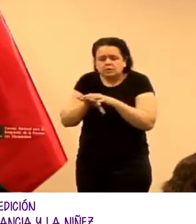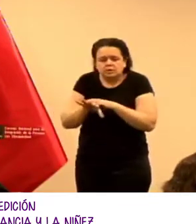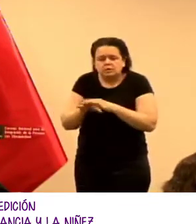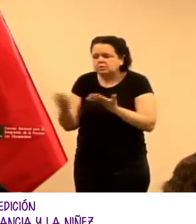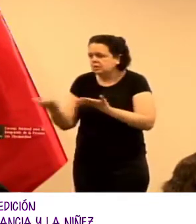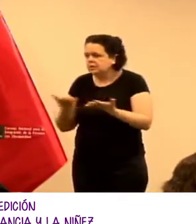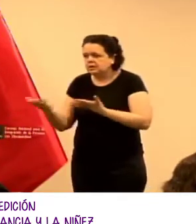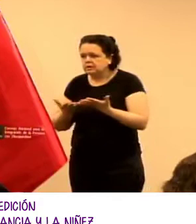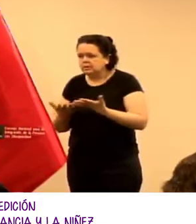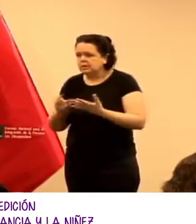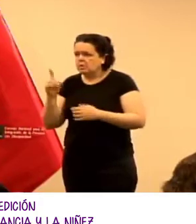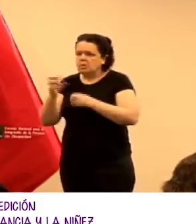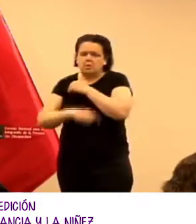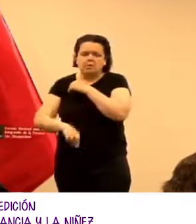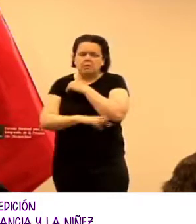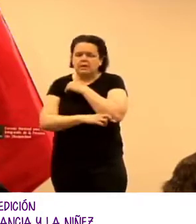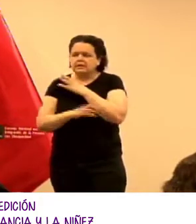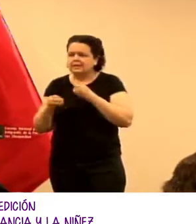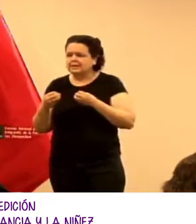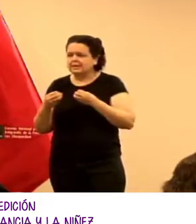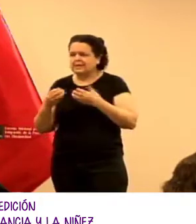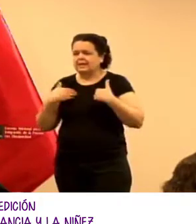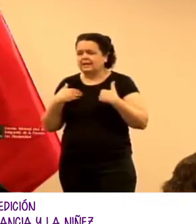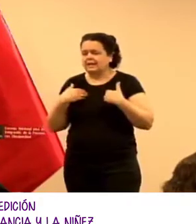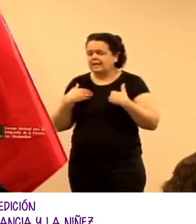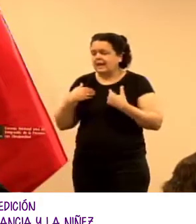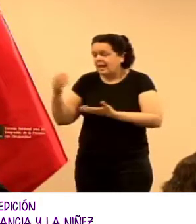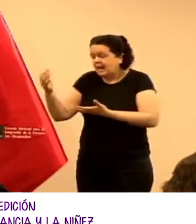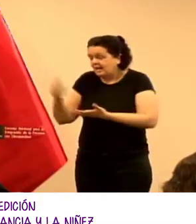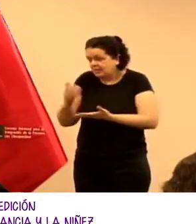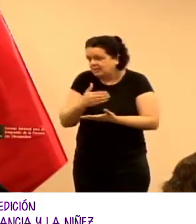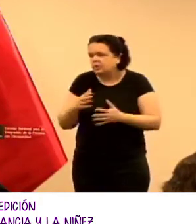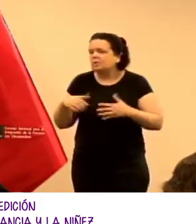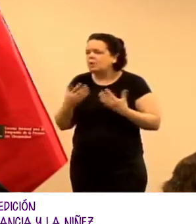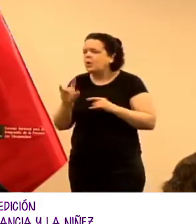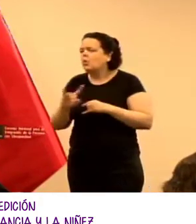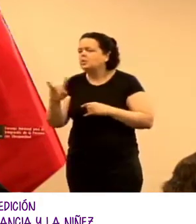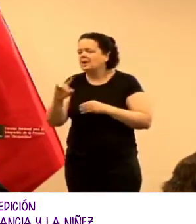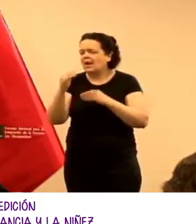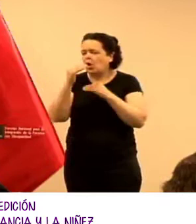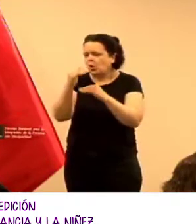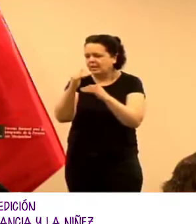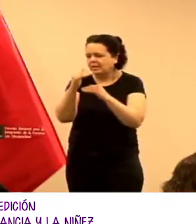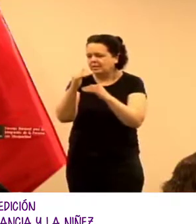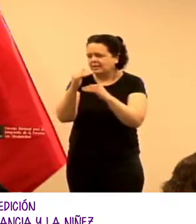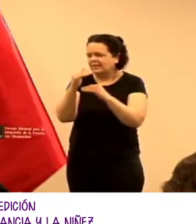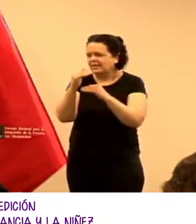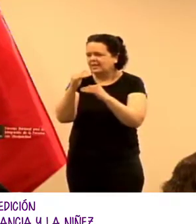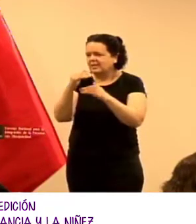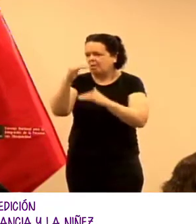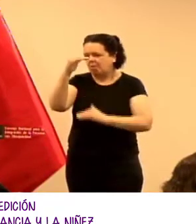de servicio, un país, evidentemente, al tener los datos, está libre de poner el corte donde más se considera